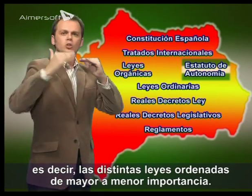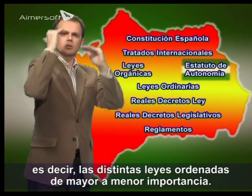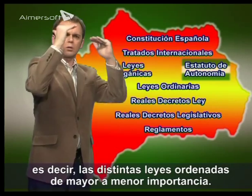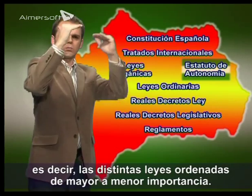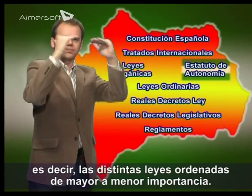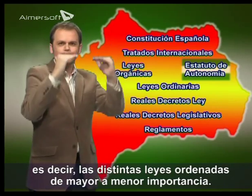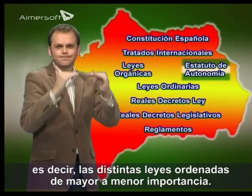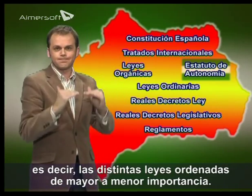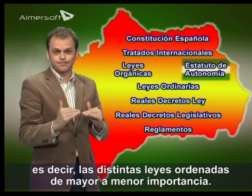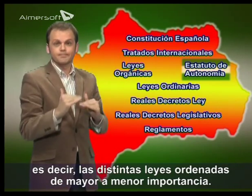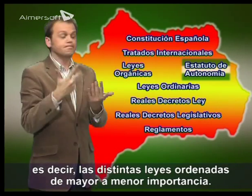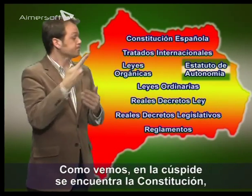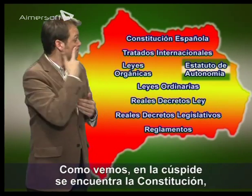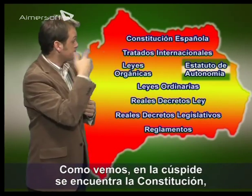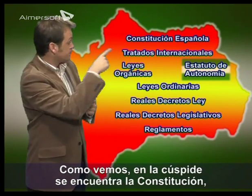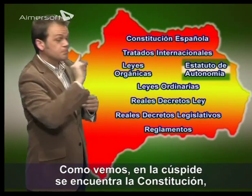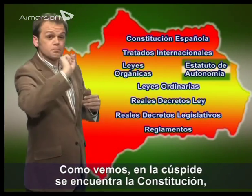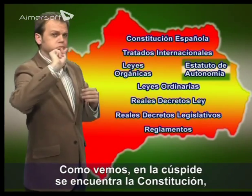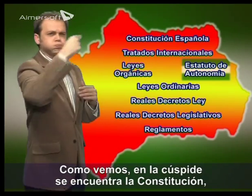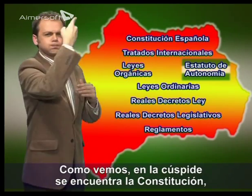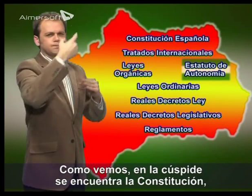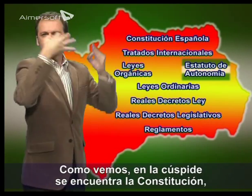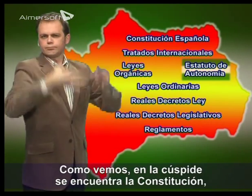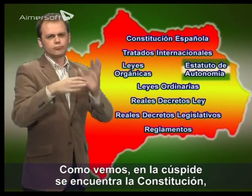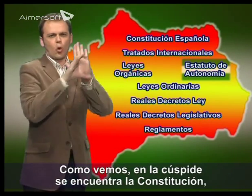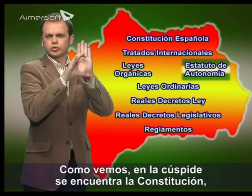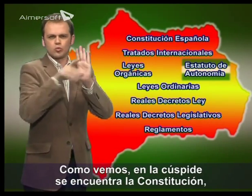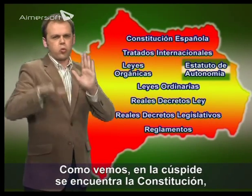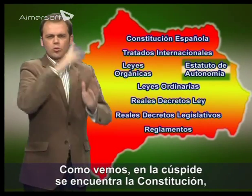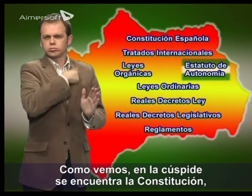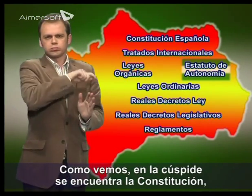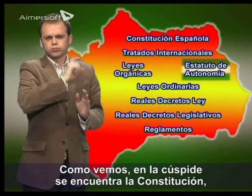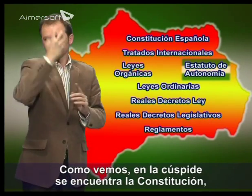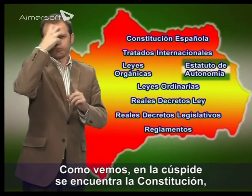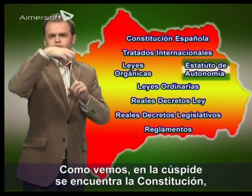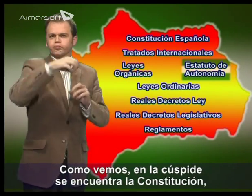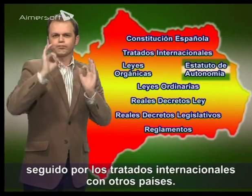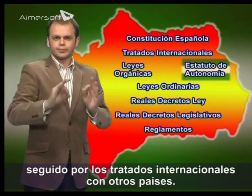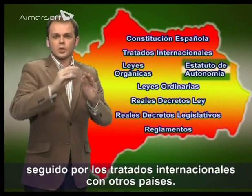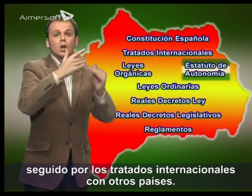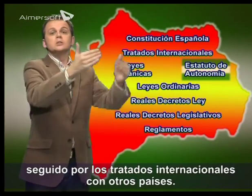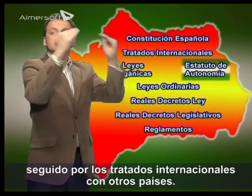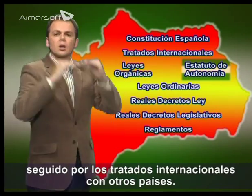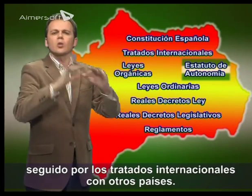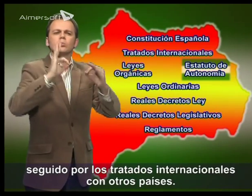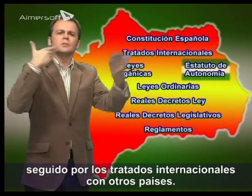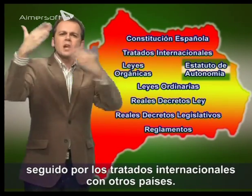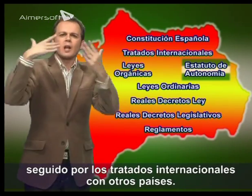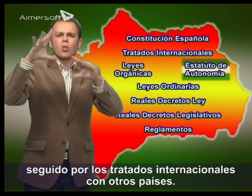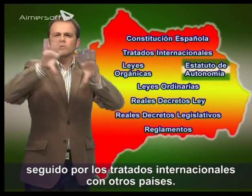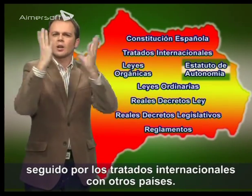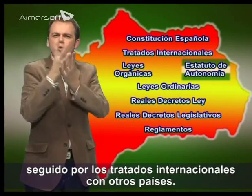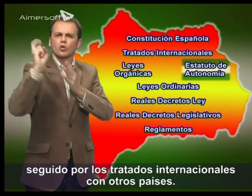de mayor a menor importancia. Como vemos, en la cúspide se encuentra la Constitución, seguido por los